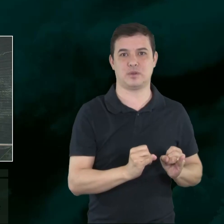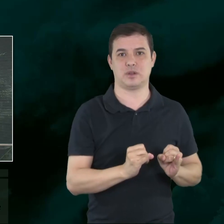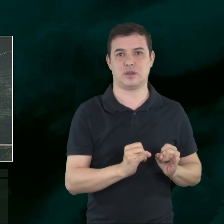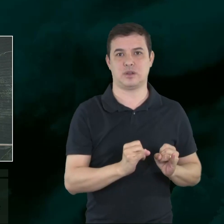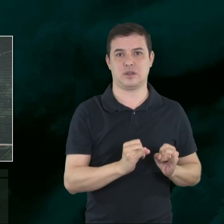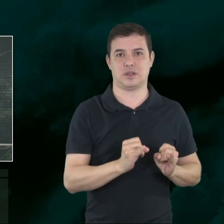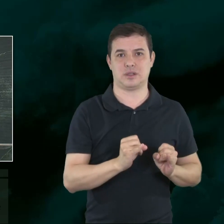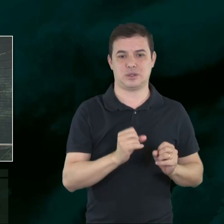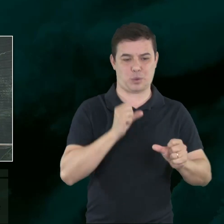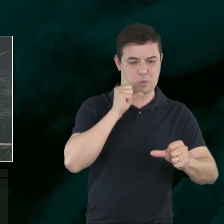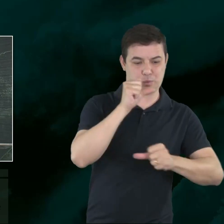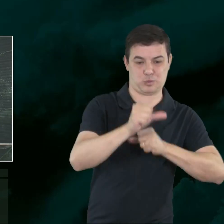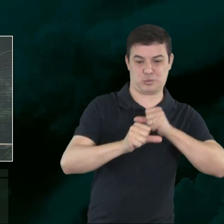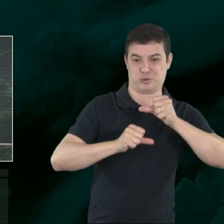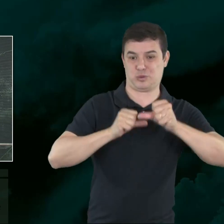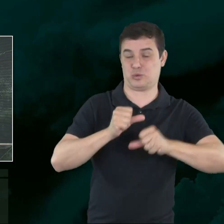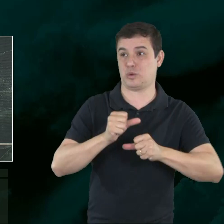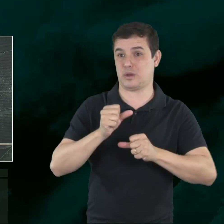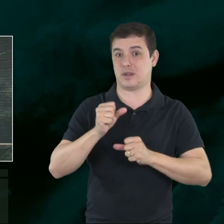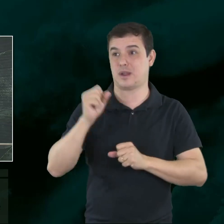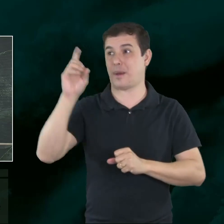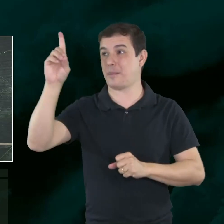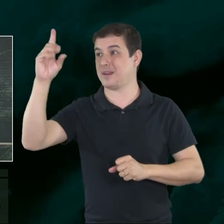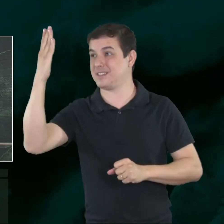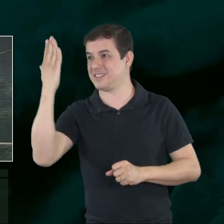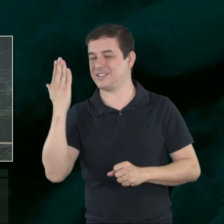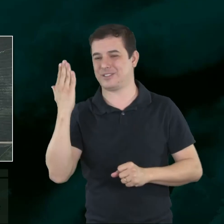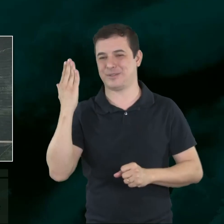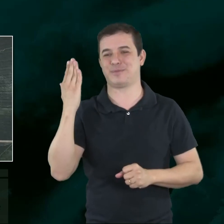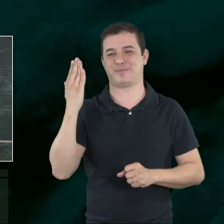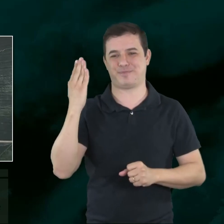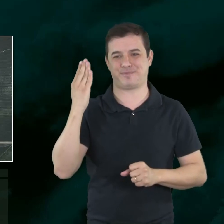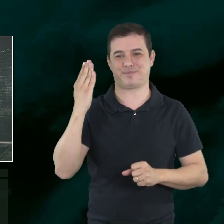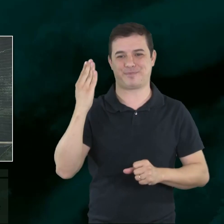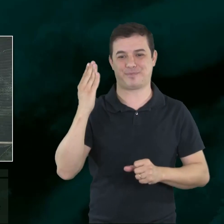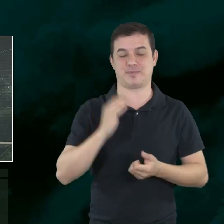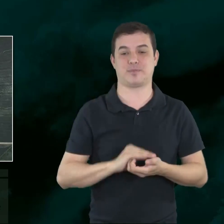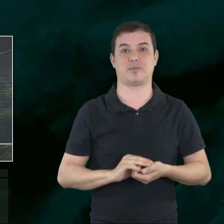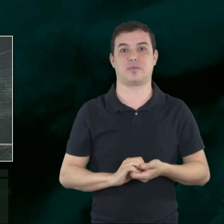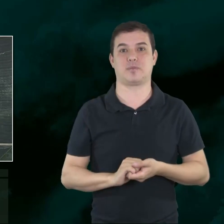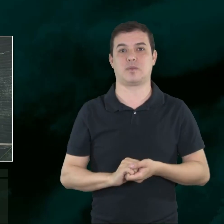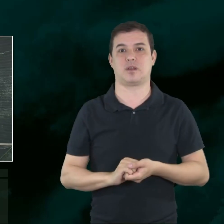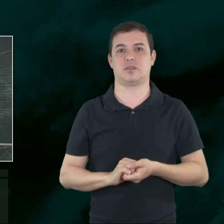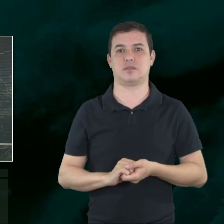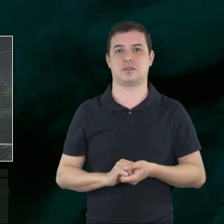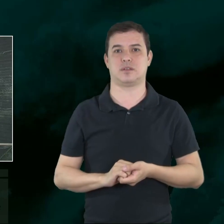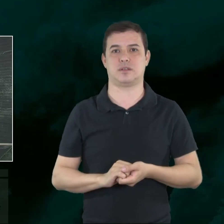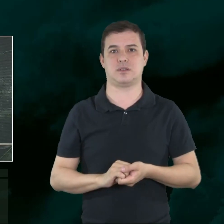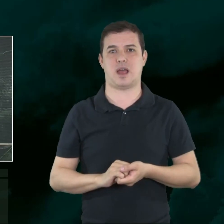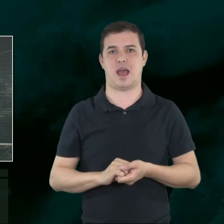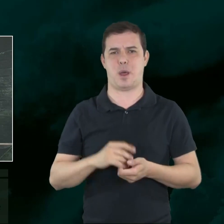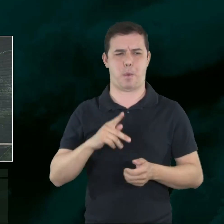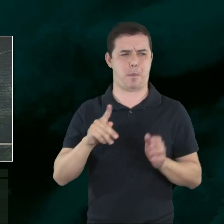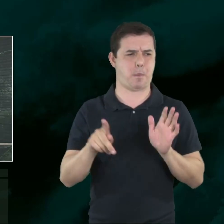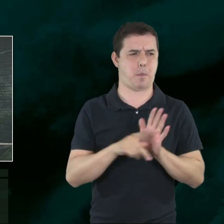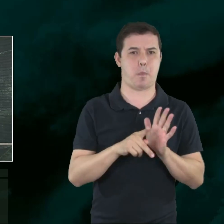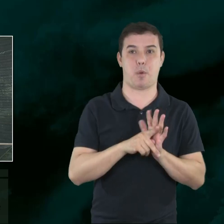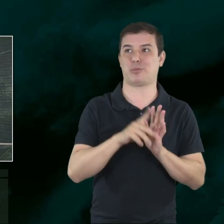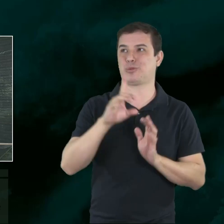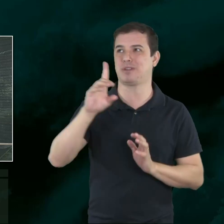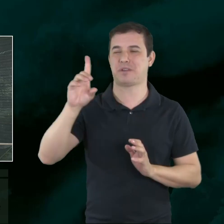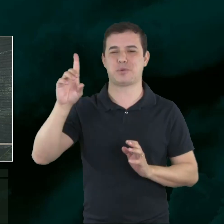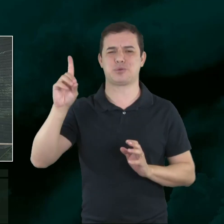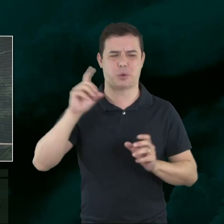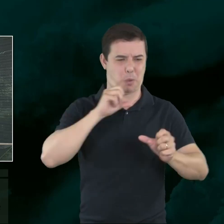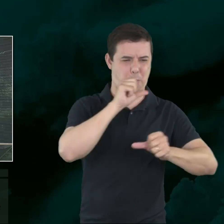de Deus, ostentando-se como se fosse o próprio Deus. Quer dizer,